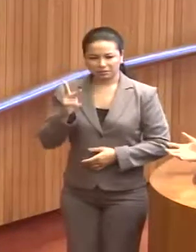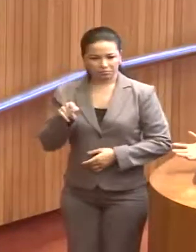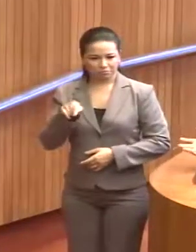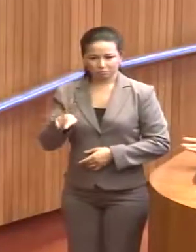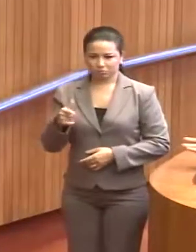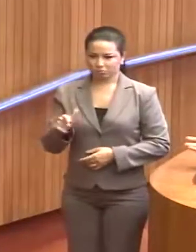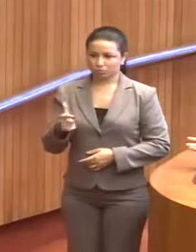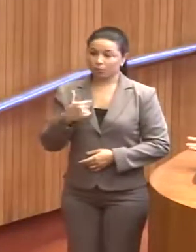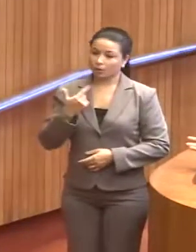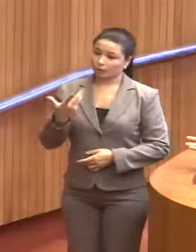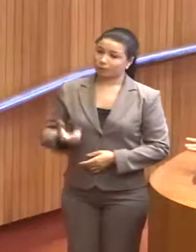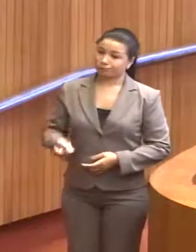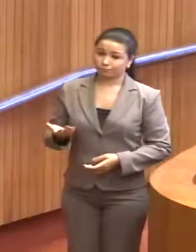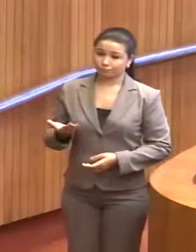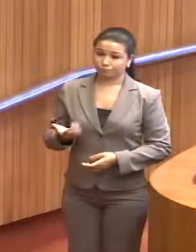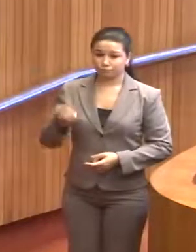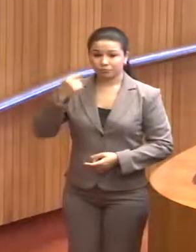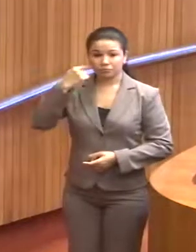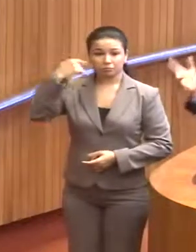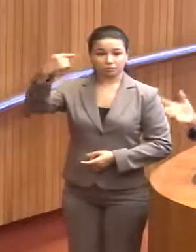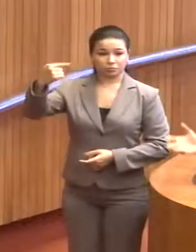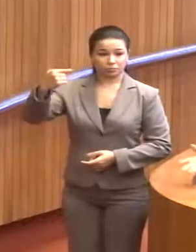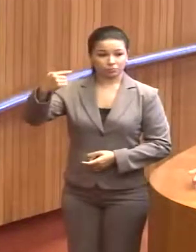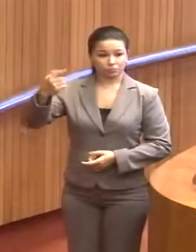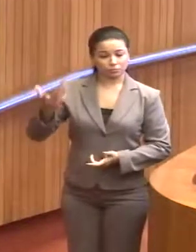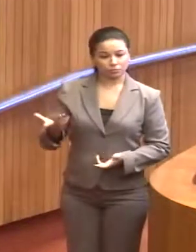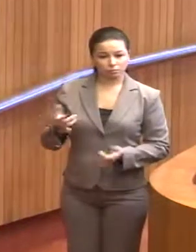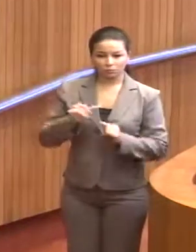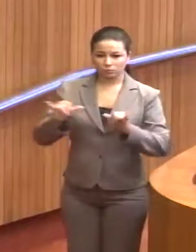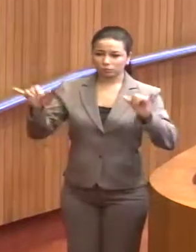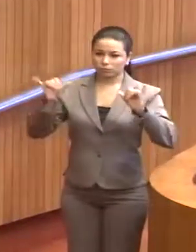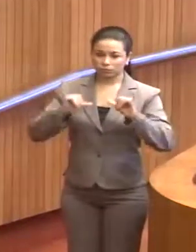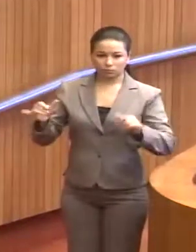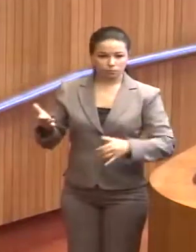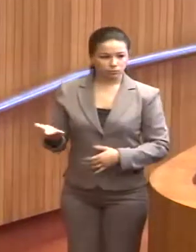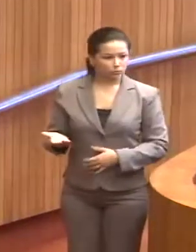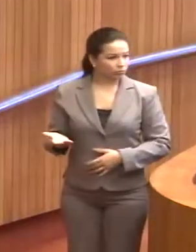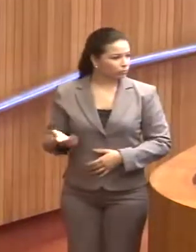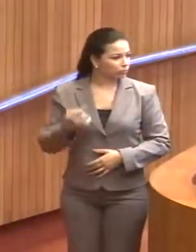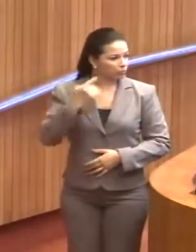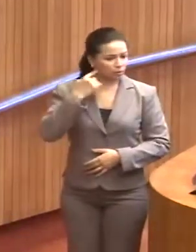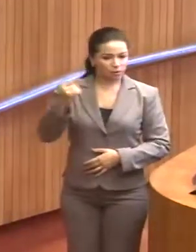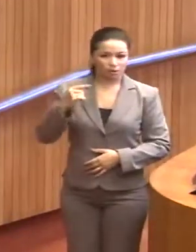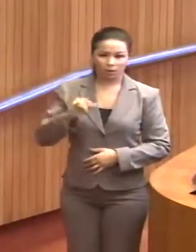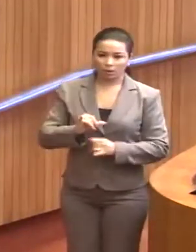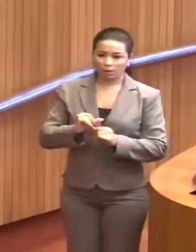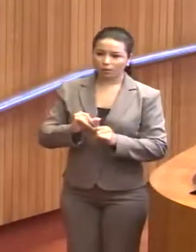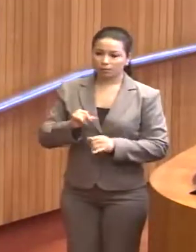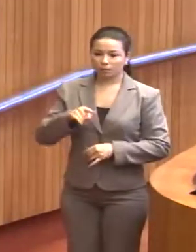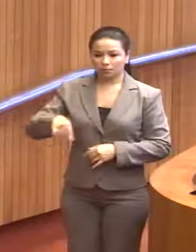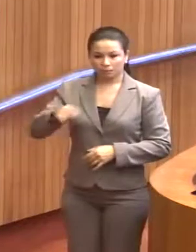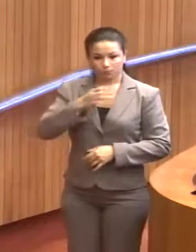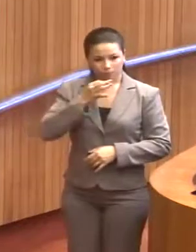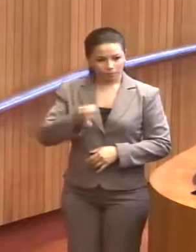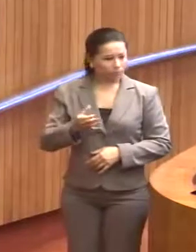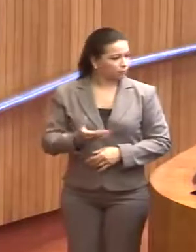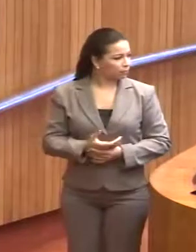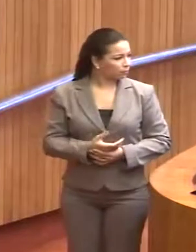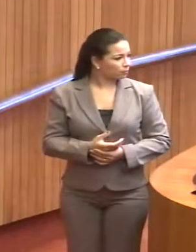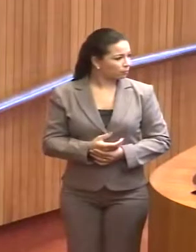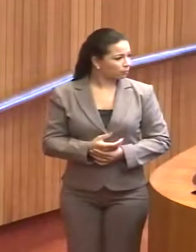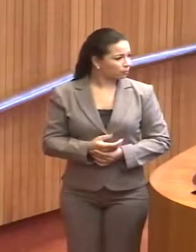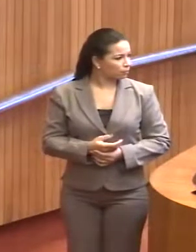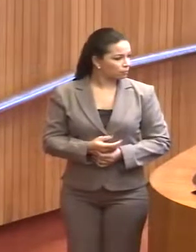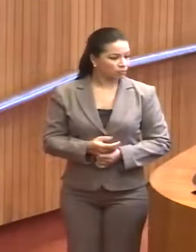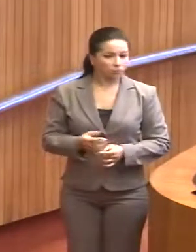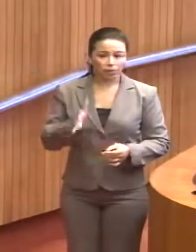tenho que concordar com as ideias que vêm à tona. Deputado Bira. A ideia da intervenção, que eu vou concluir, senhor presidente. Ainda tem 2